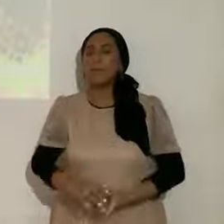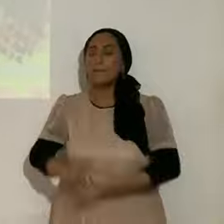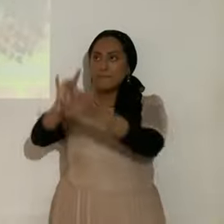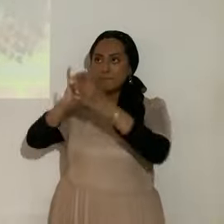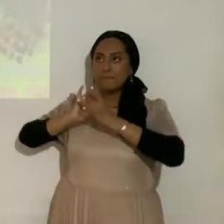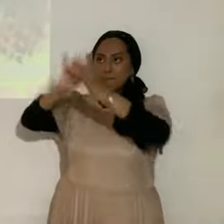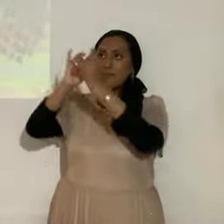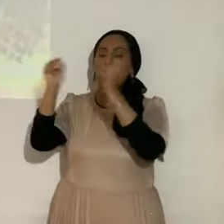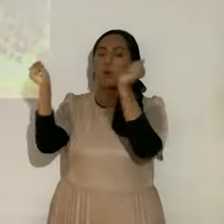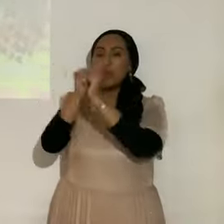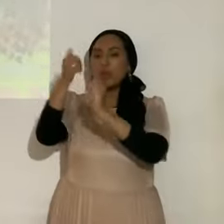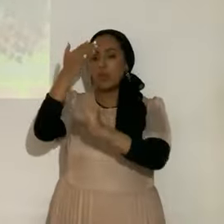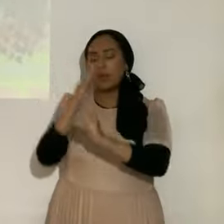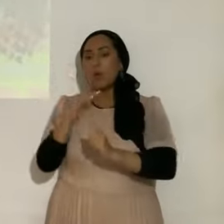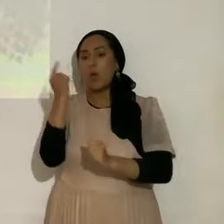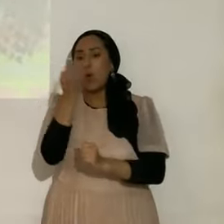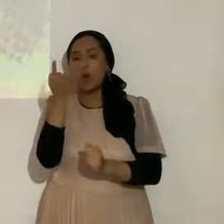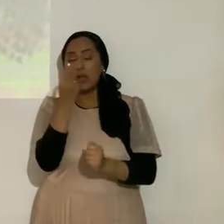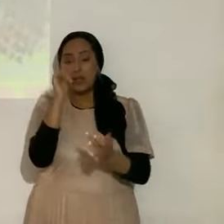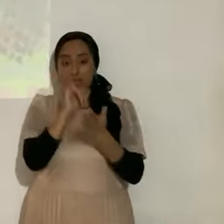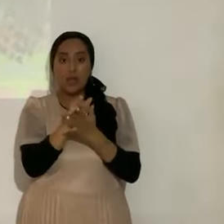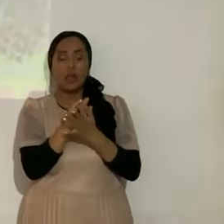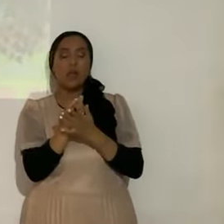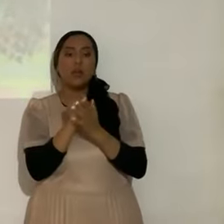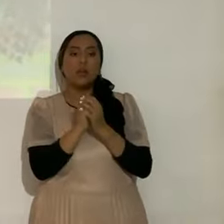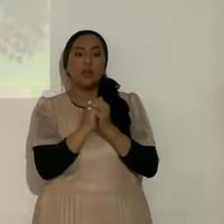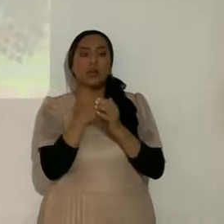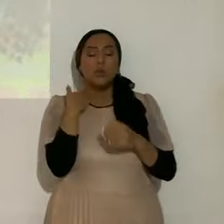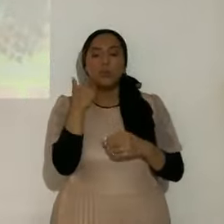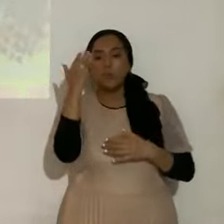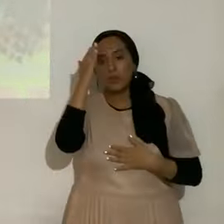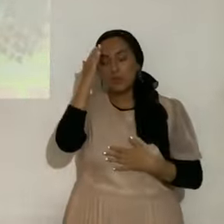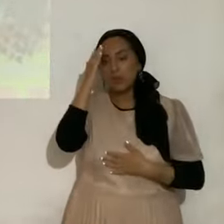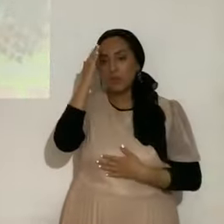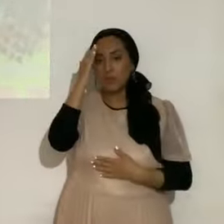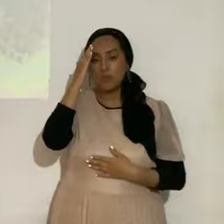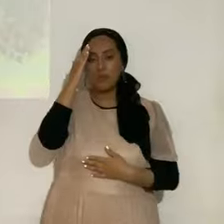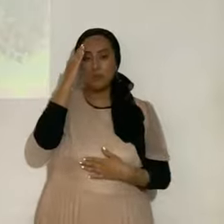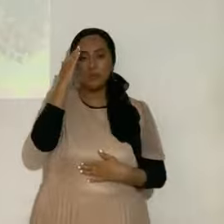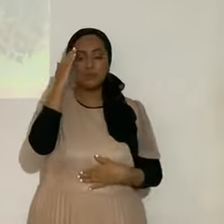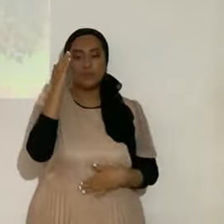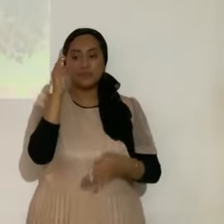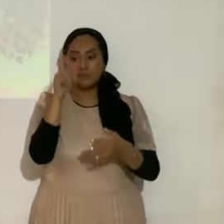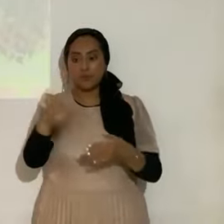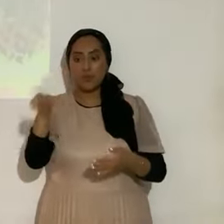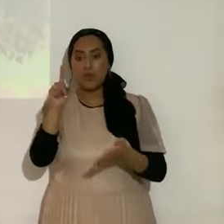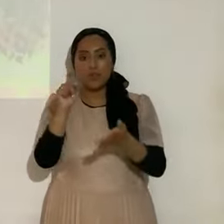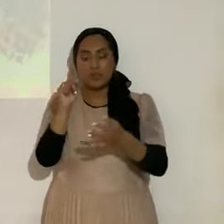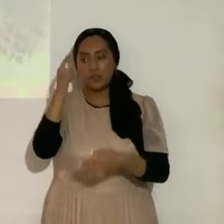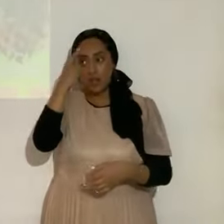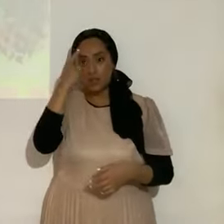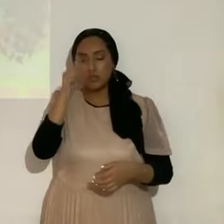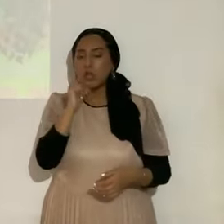Elohim. Solamente así podemos darnos cuenta, perdón, que esos pensamientos no son